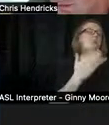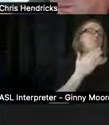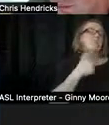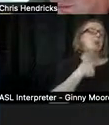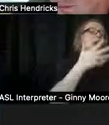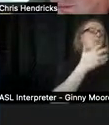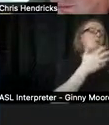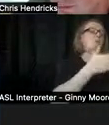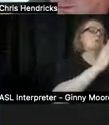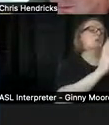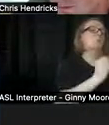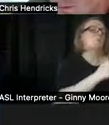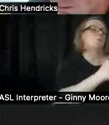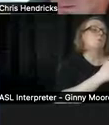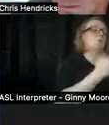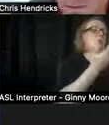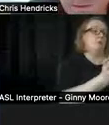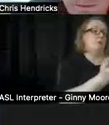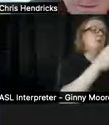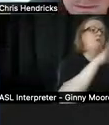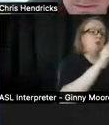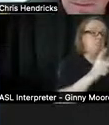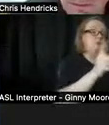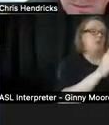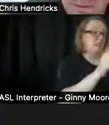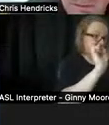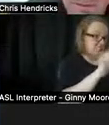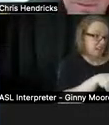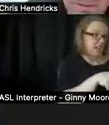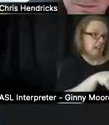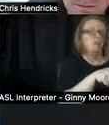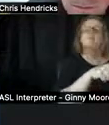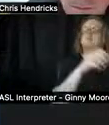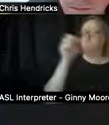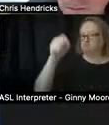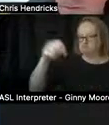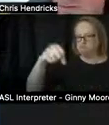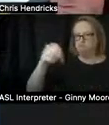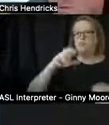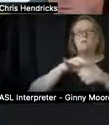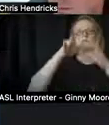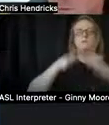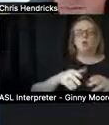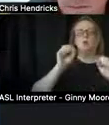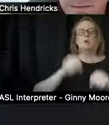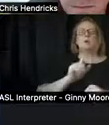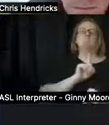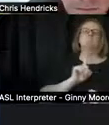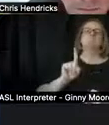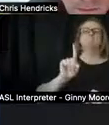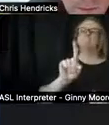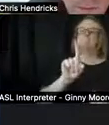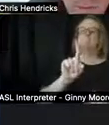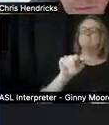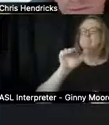quieran solicitar apoyo en la cabina para votar eso también está disponible es decir una persona que va a